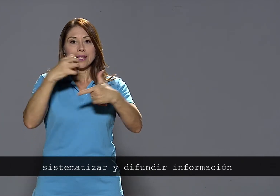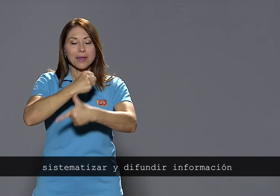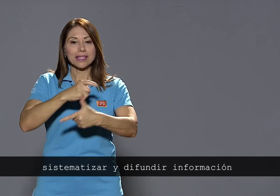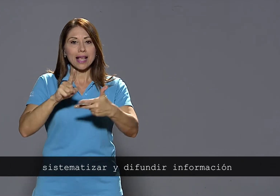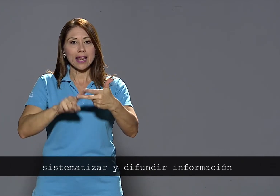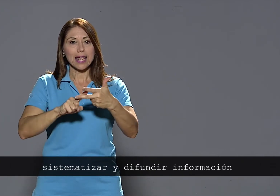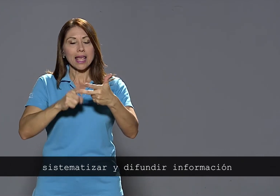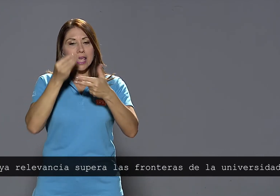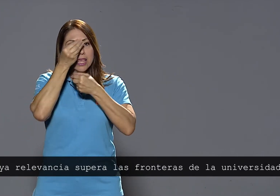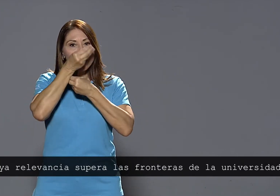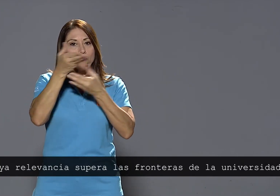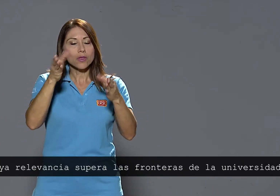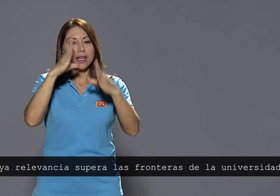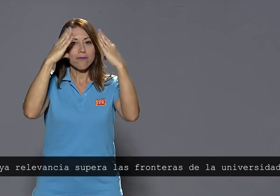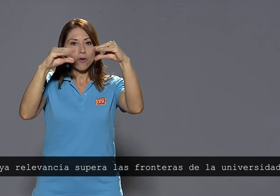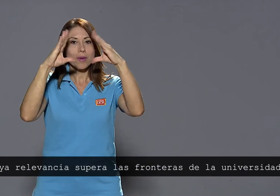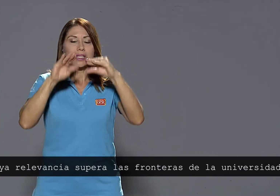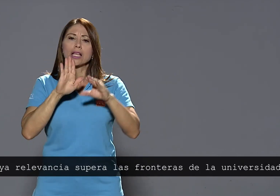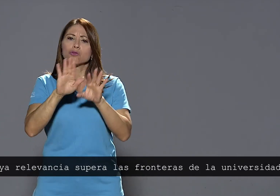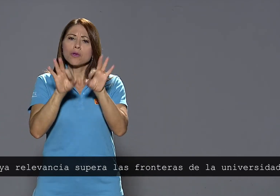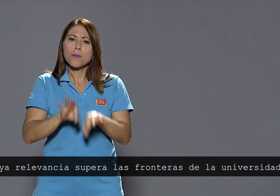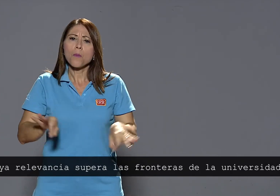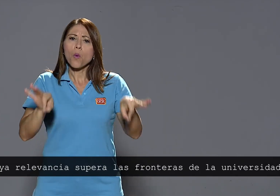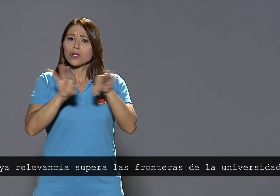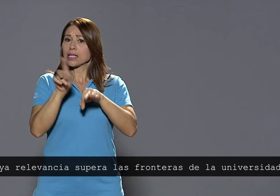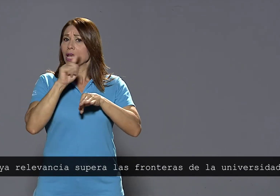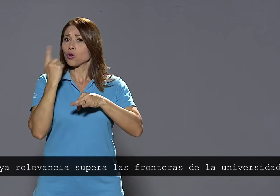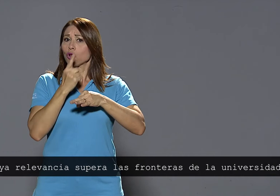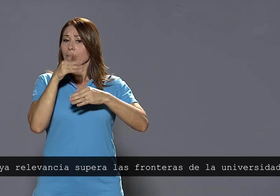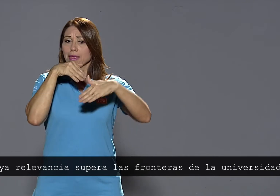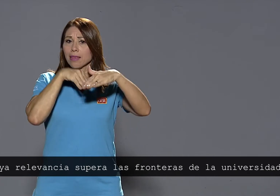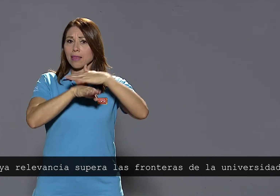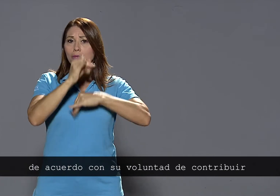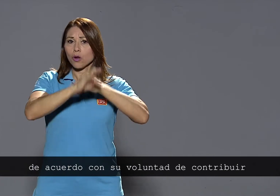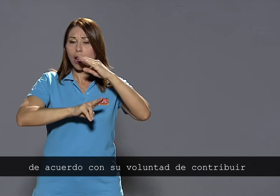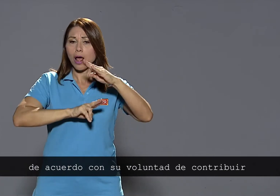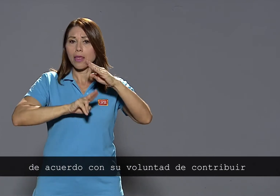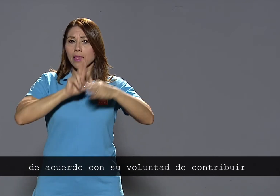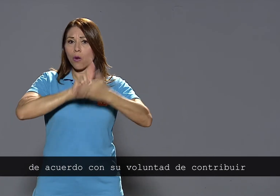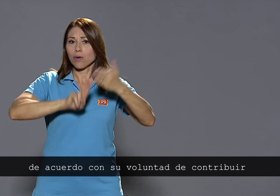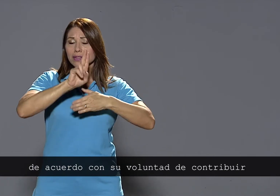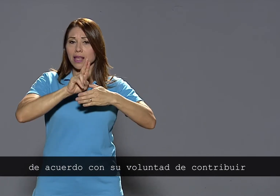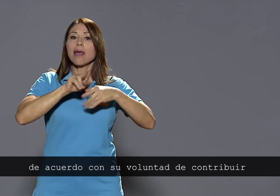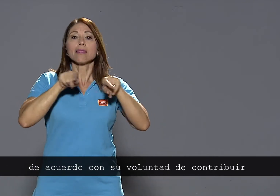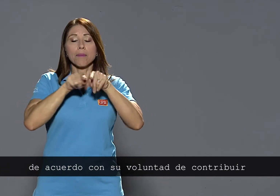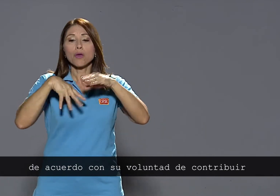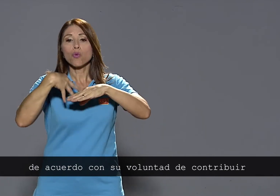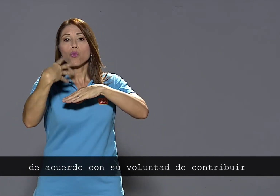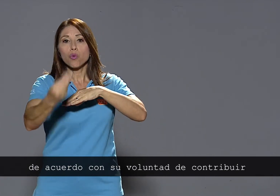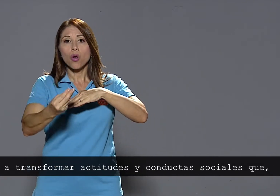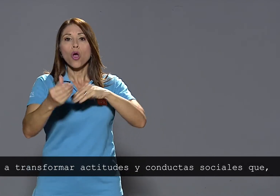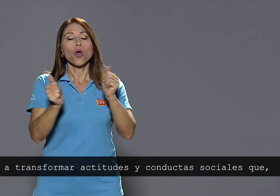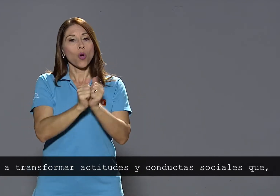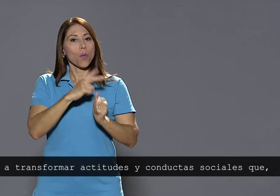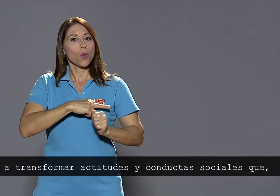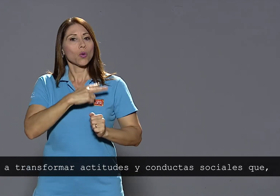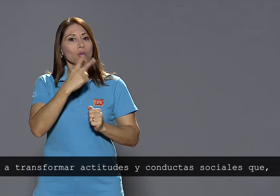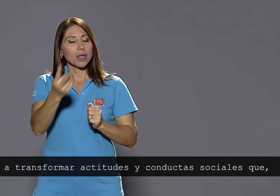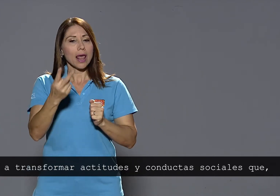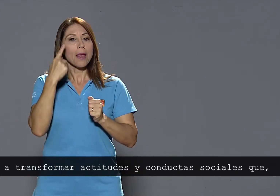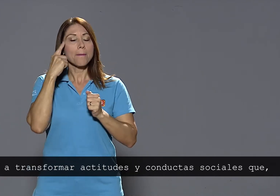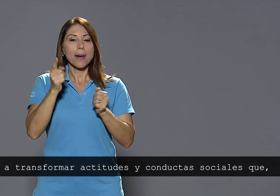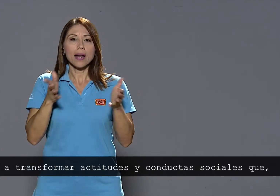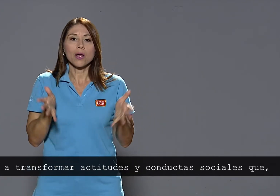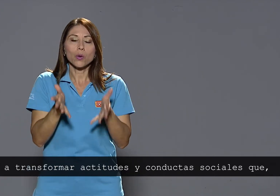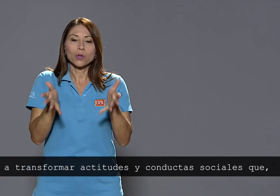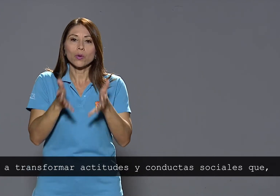difundir información cuya relevancia supera las fronteras de la universidad, de acuerdo con su voluntad de contribuir a transformar actitudes